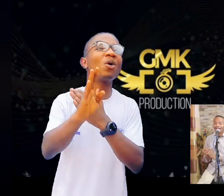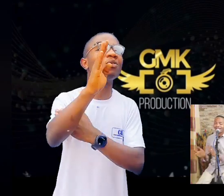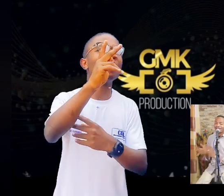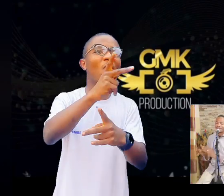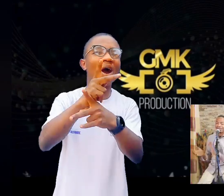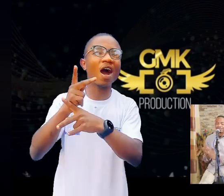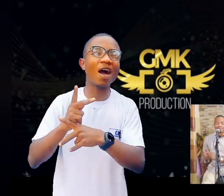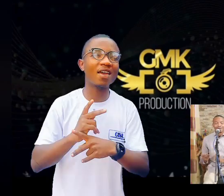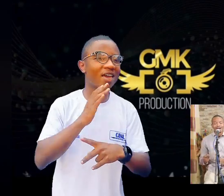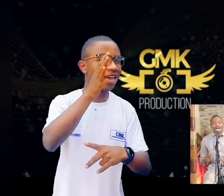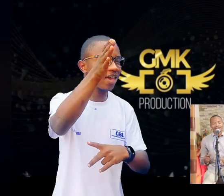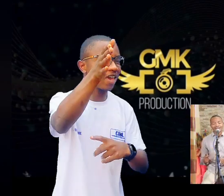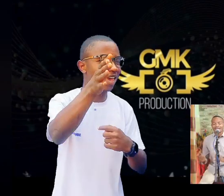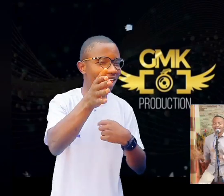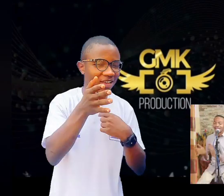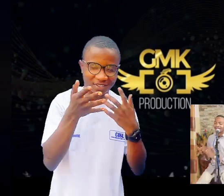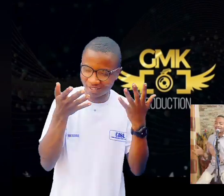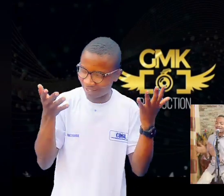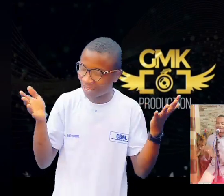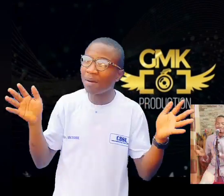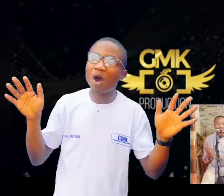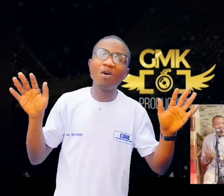Il prendra soin de moi.